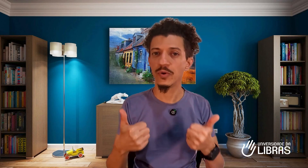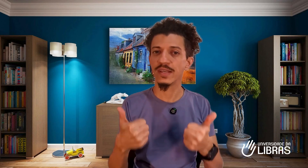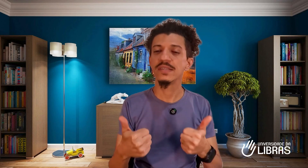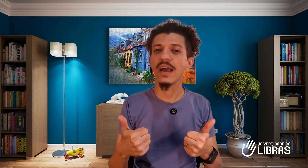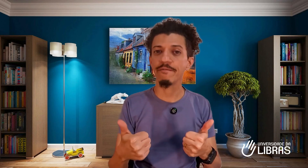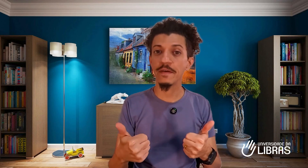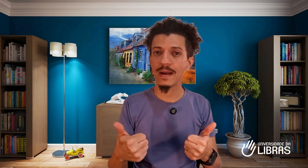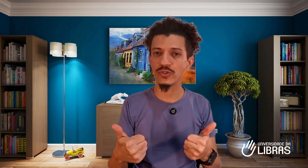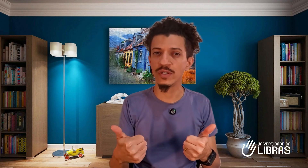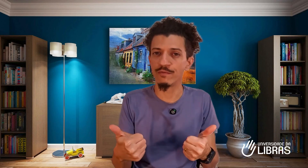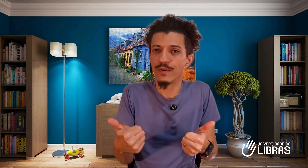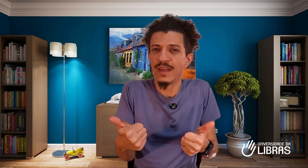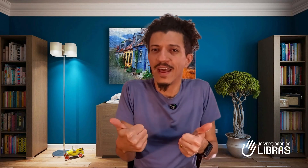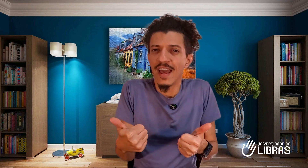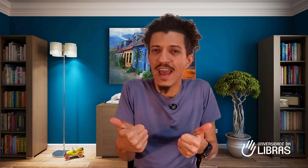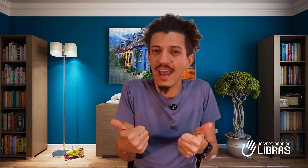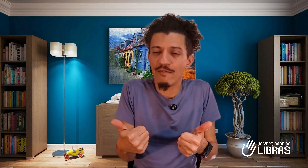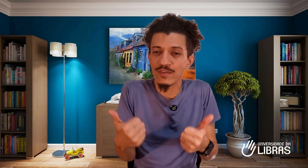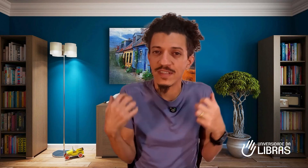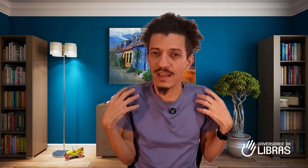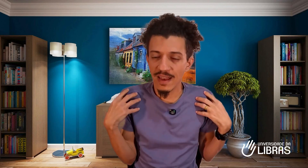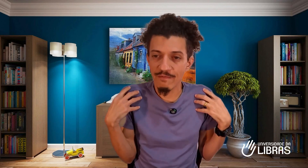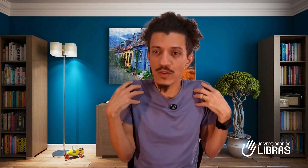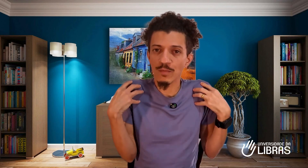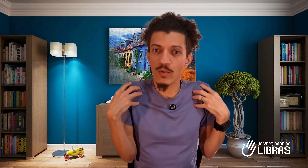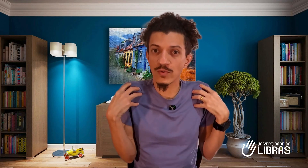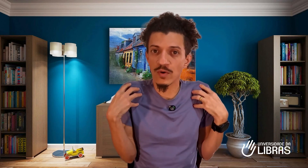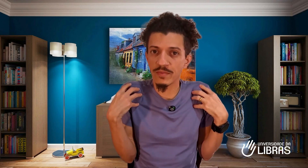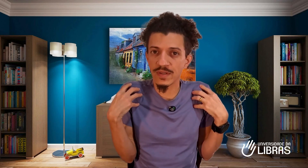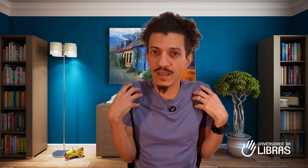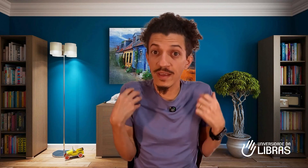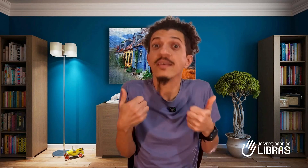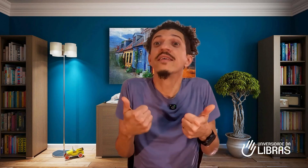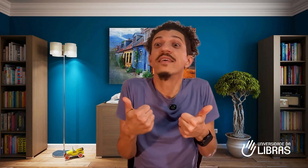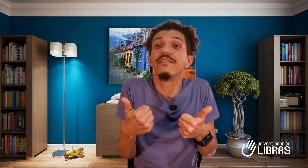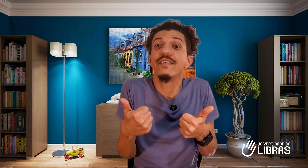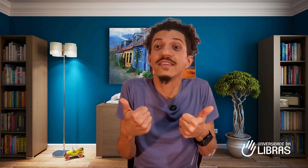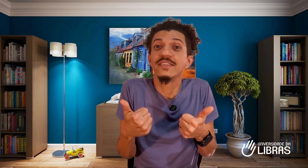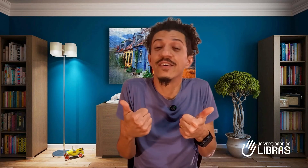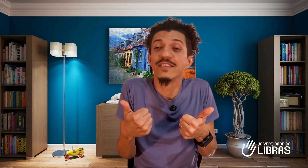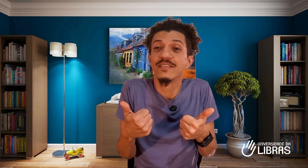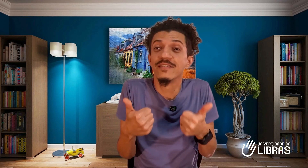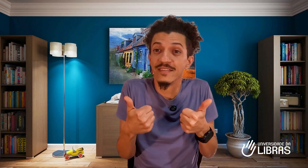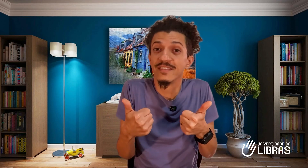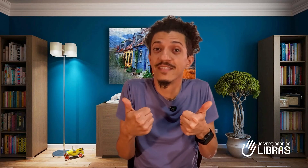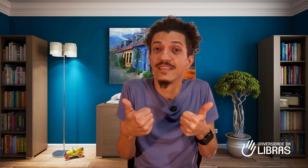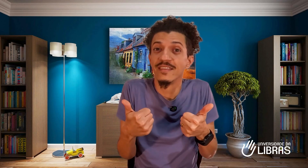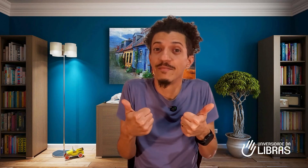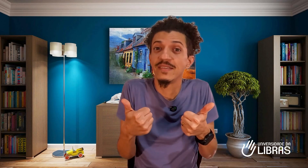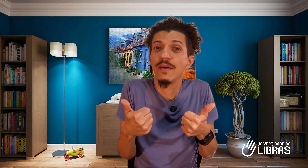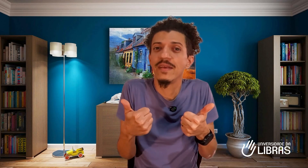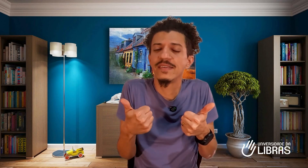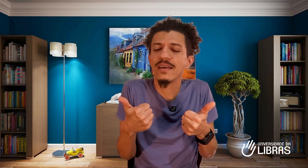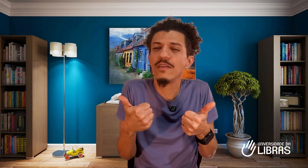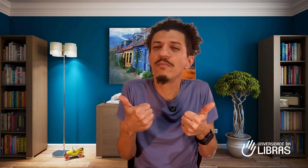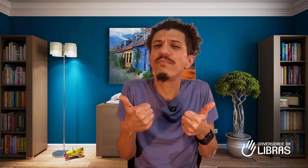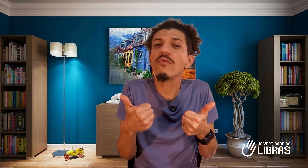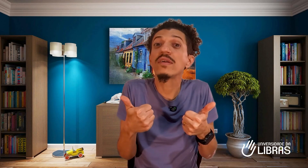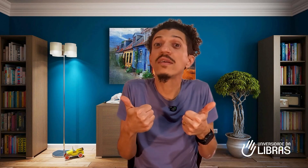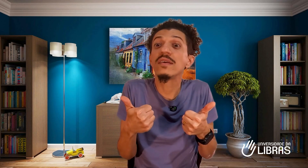assim é afirmativo. Você levanta um pouco os ombros aqui e faz assim, ó. Percebe? Você inclina um pouquinho